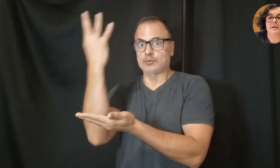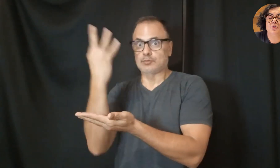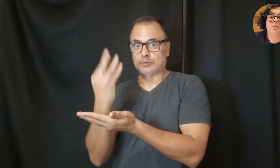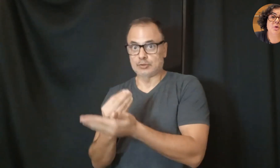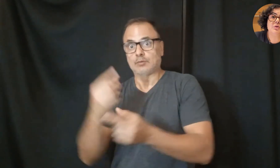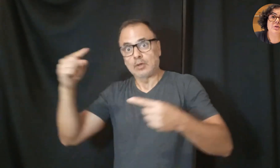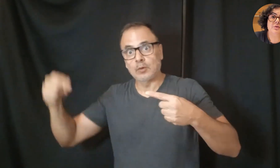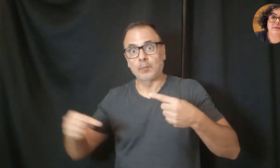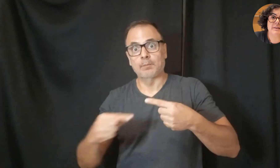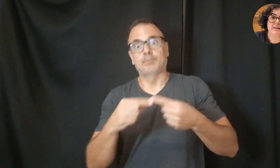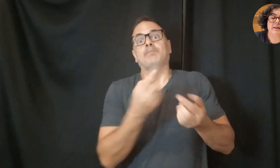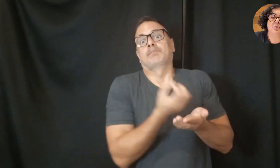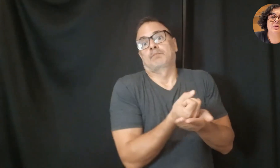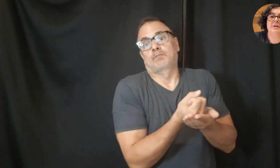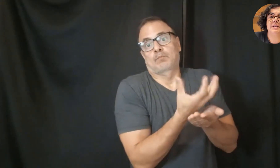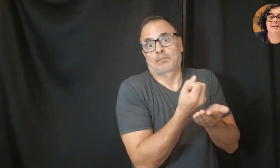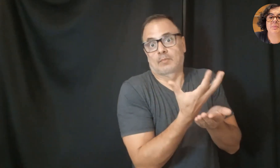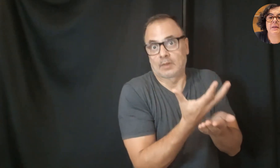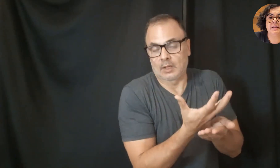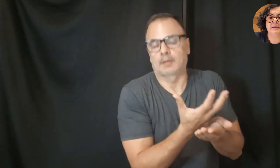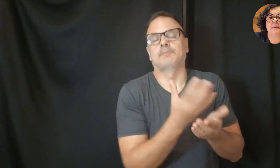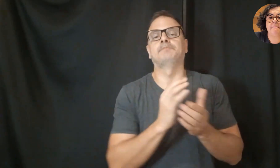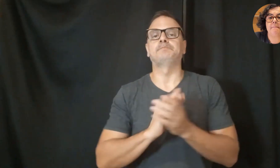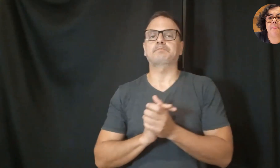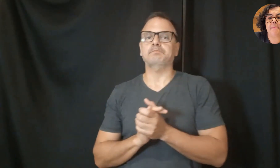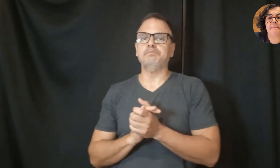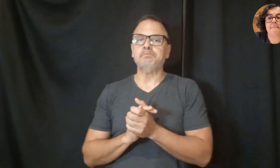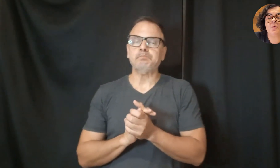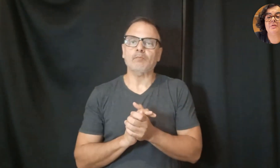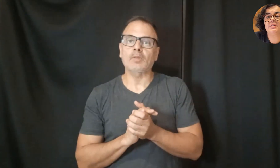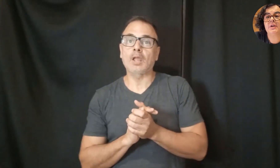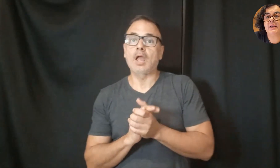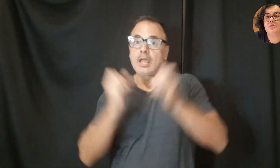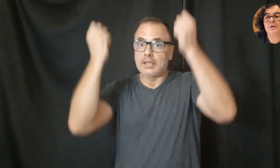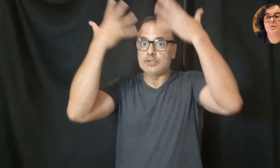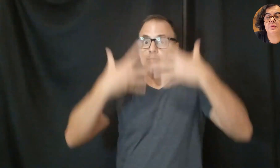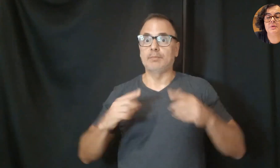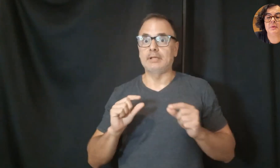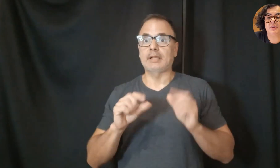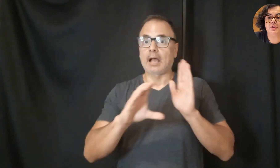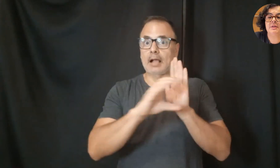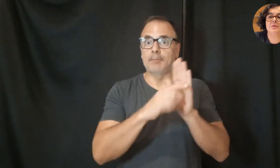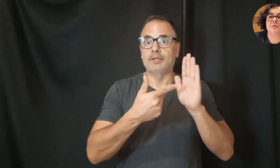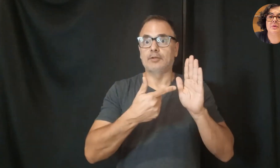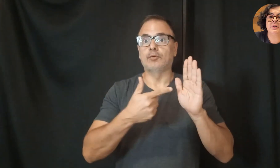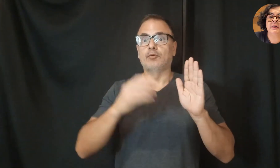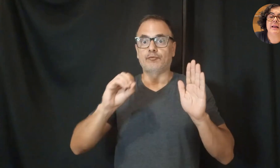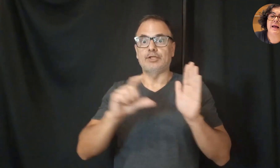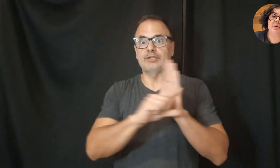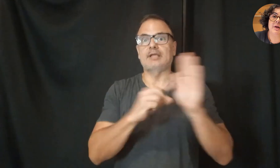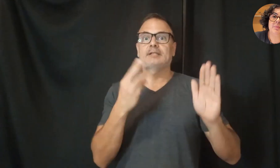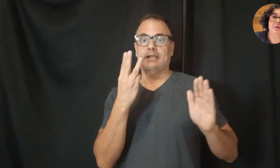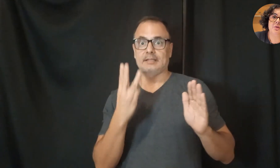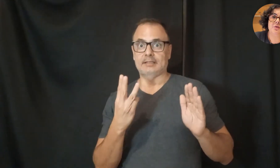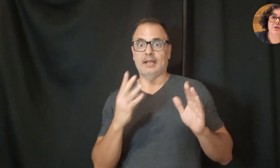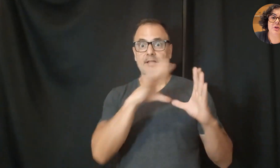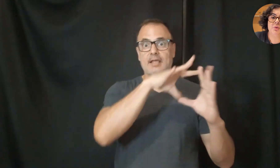Do ponto de vista da doutrina espírita, o Evangelho segundo o Espiritismo, lá no capítulo 20, no